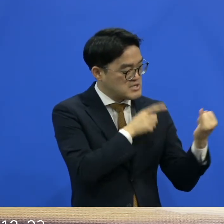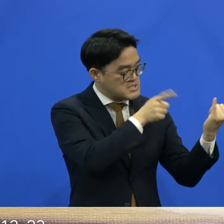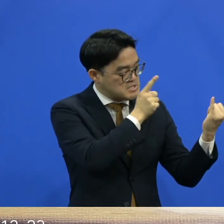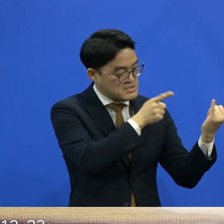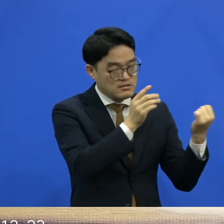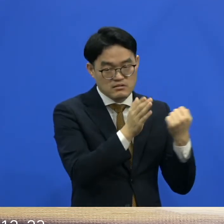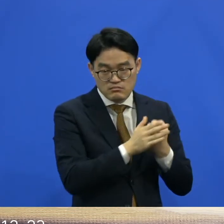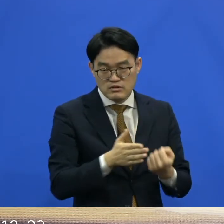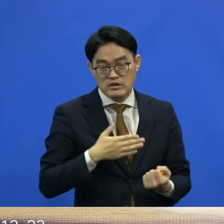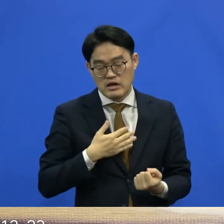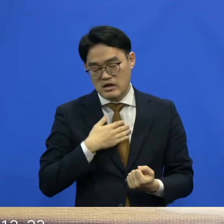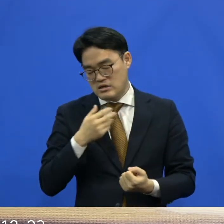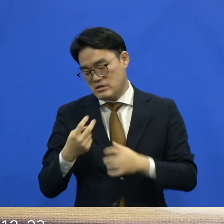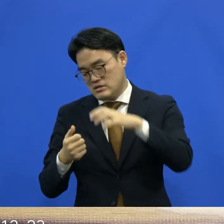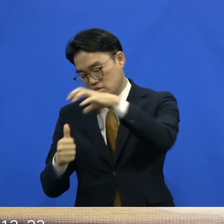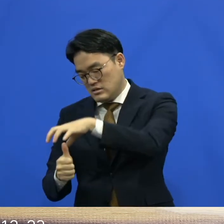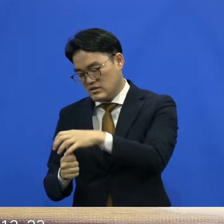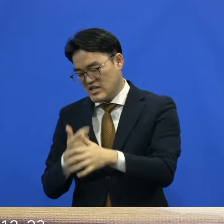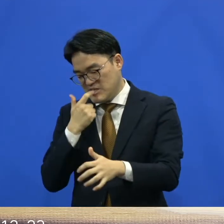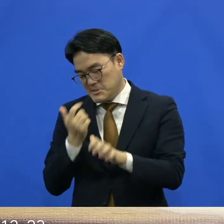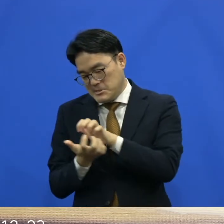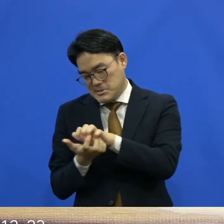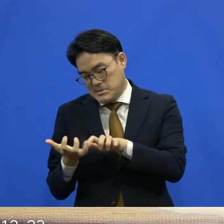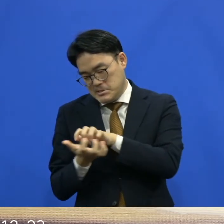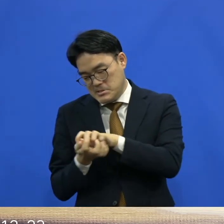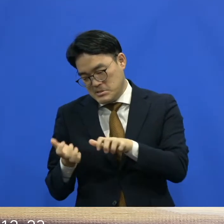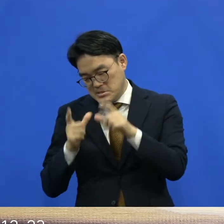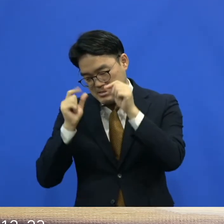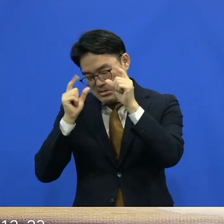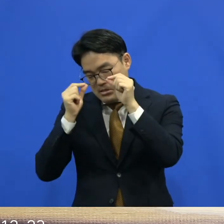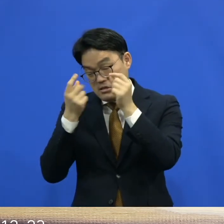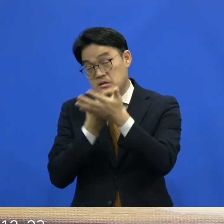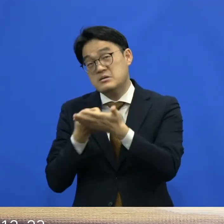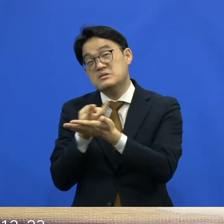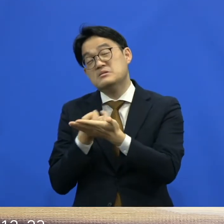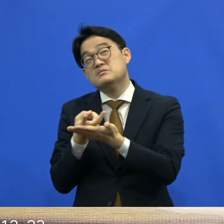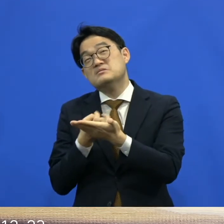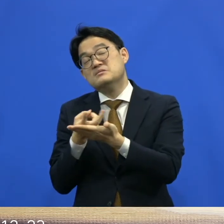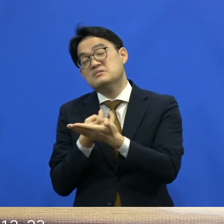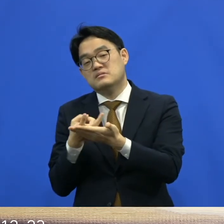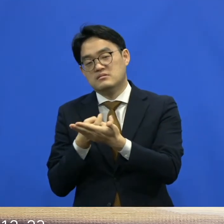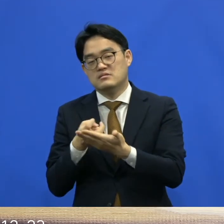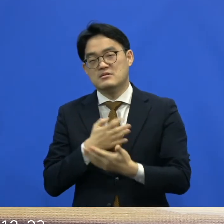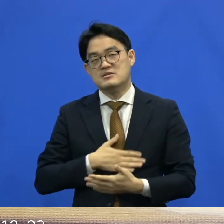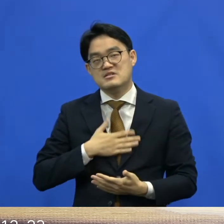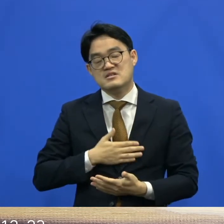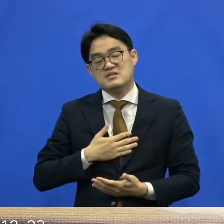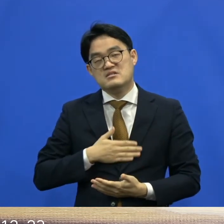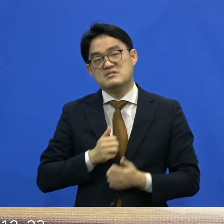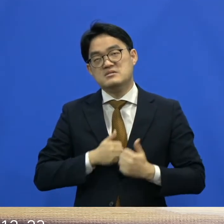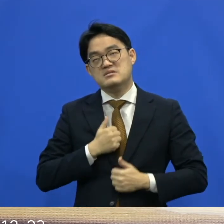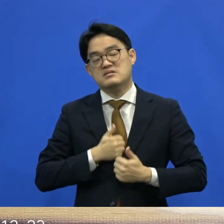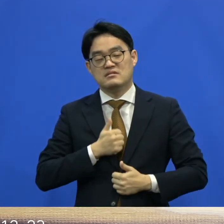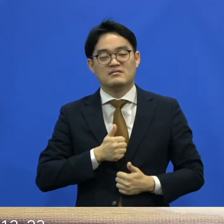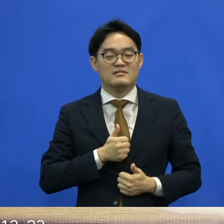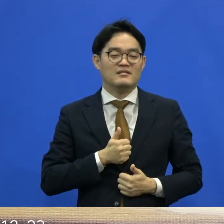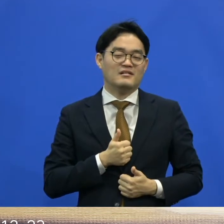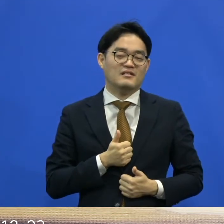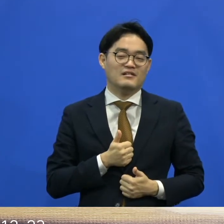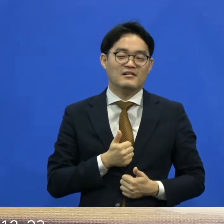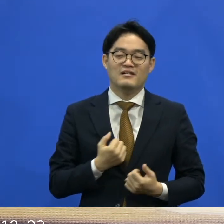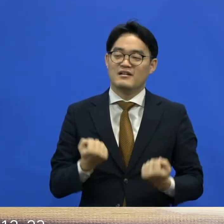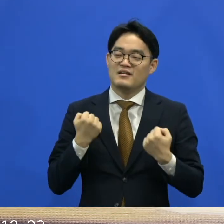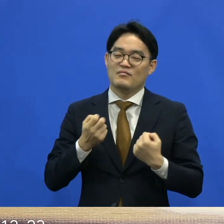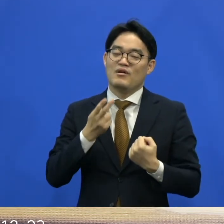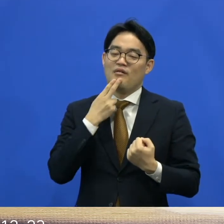아마 요셉이 감옥 안에서 끙끙 앓았을 거예요. 끙끙 앓았을 거예요. 힘은 없지.